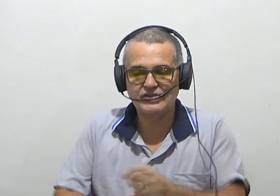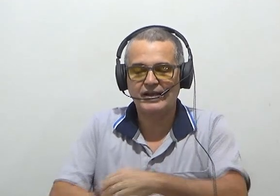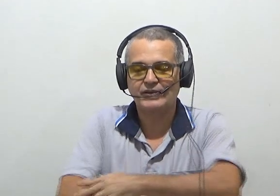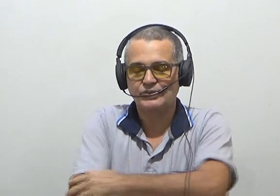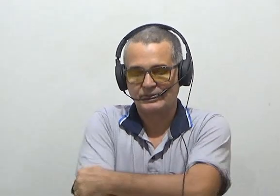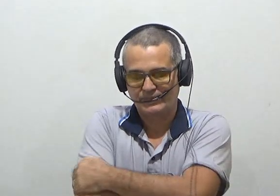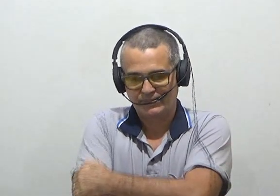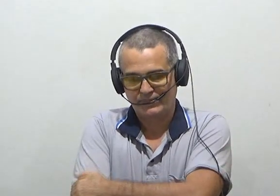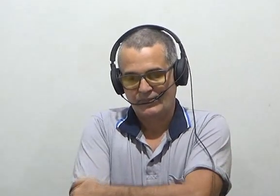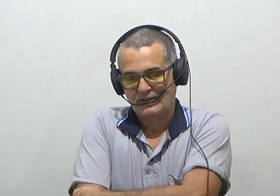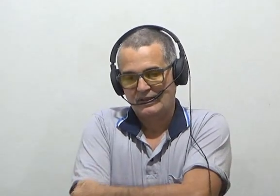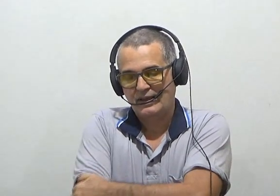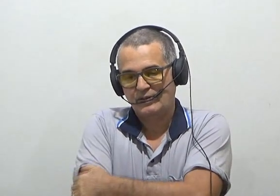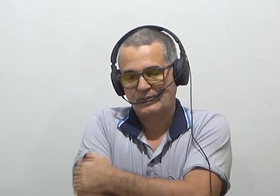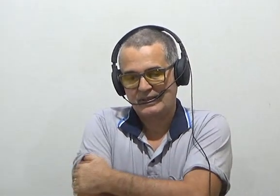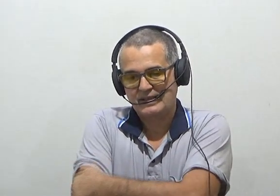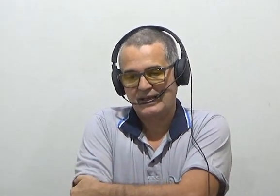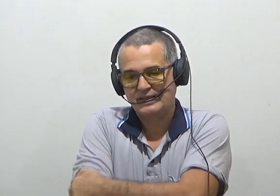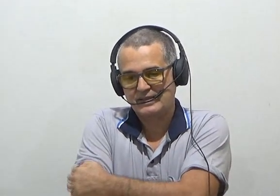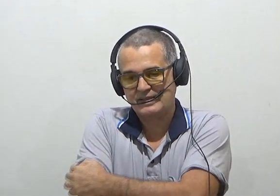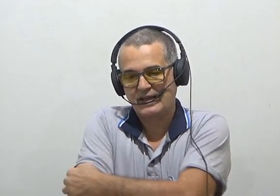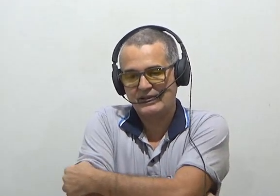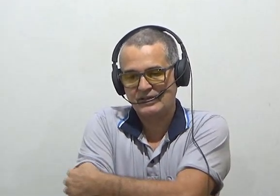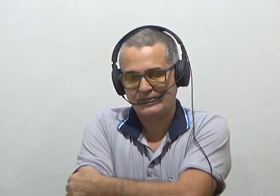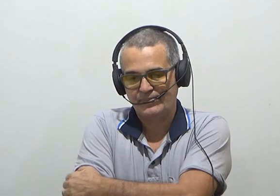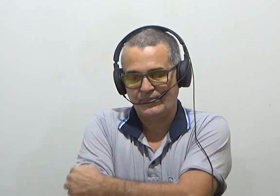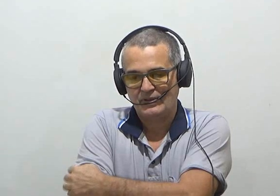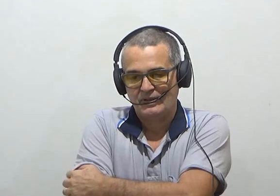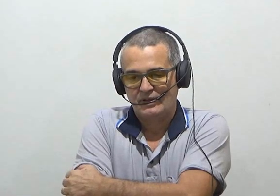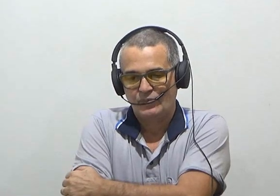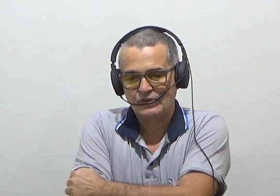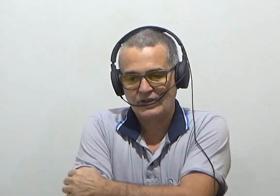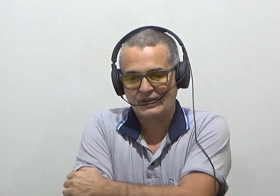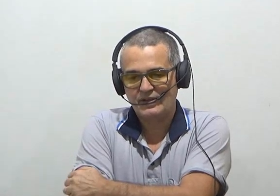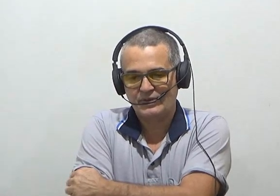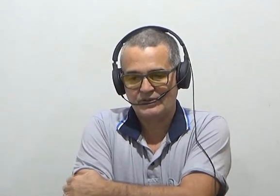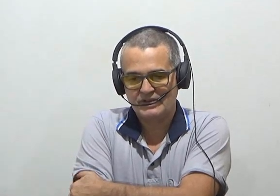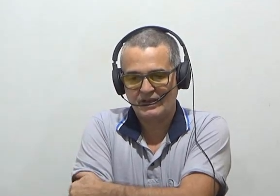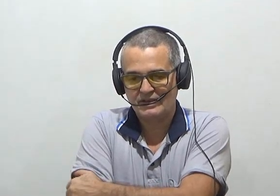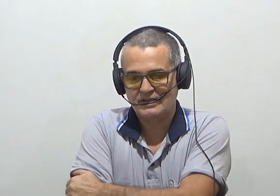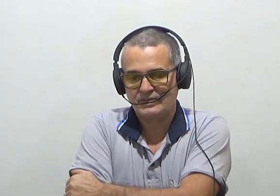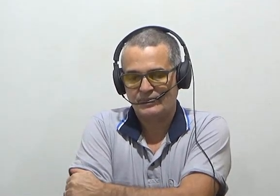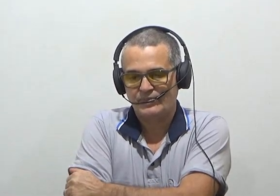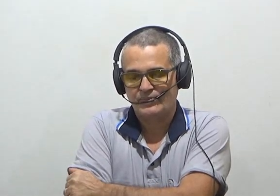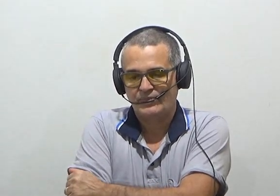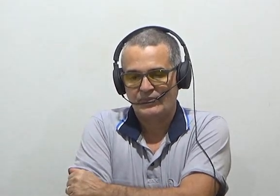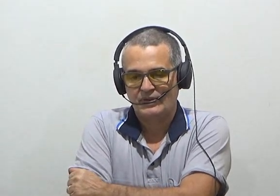Eu tinha deixado na aula passada esse slide, projetei para